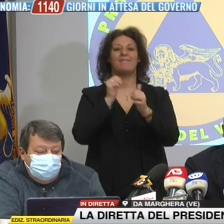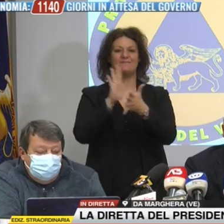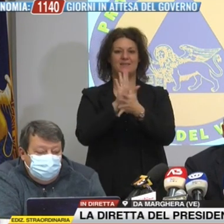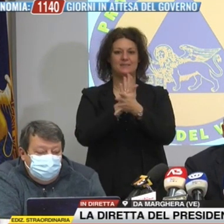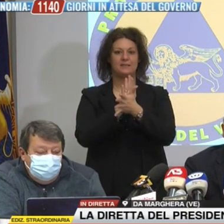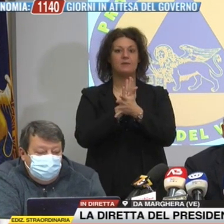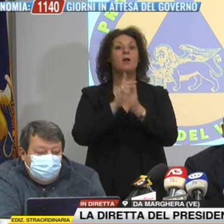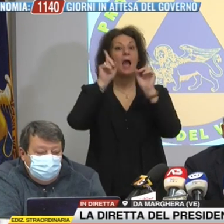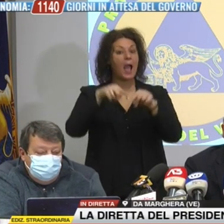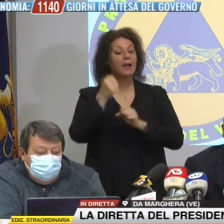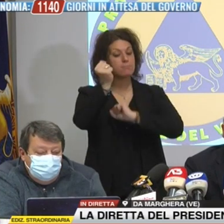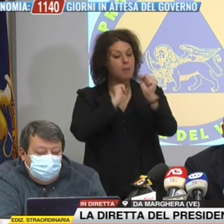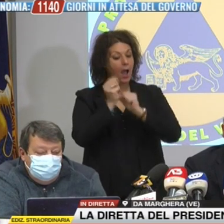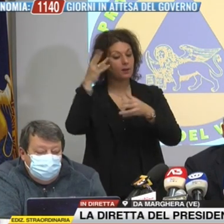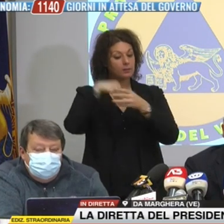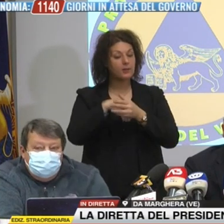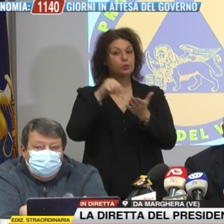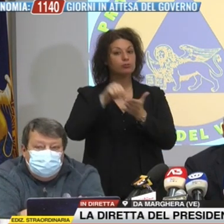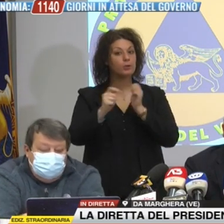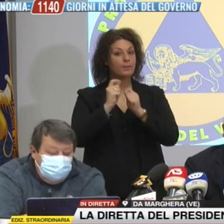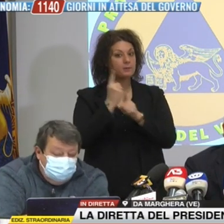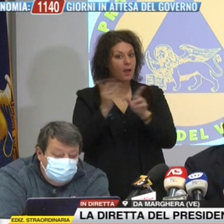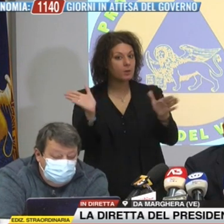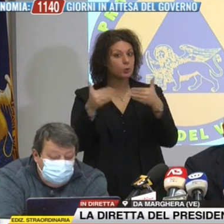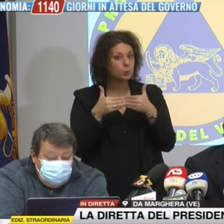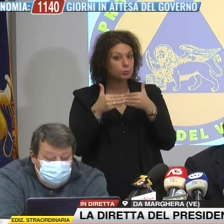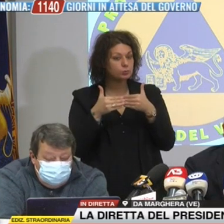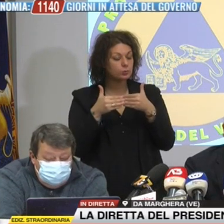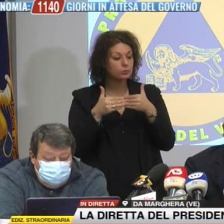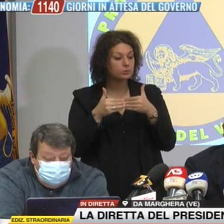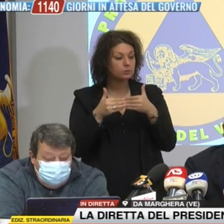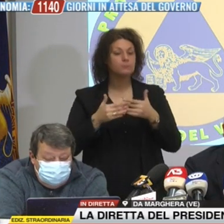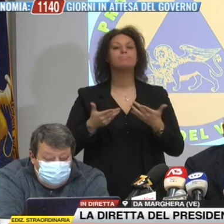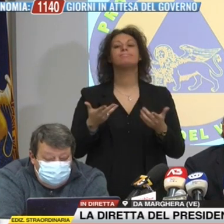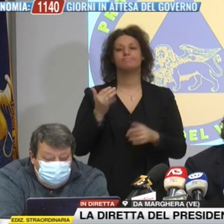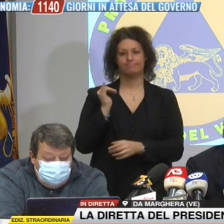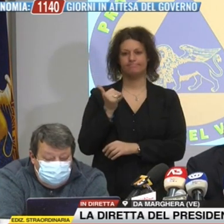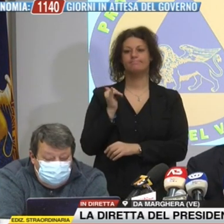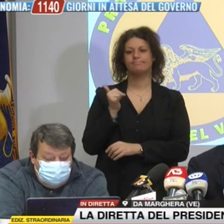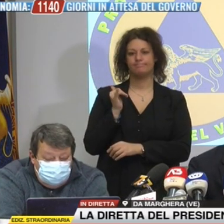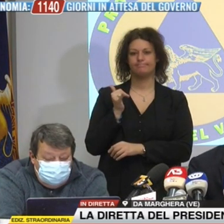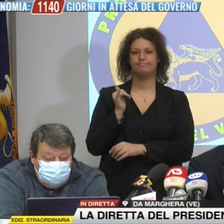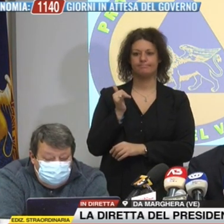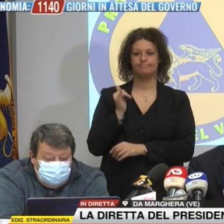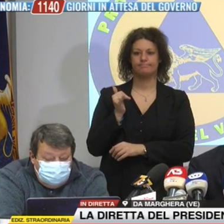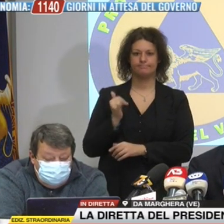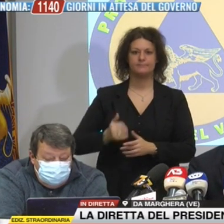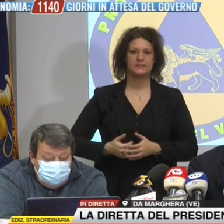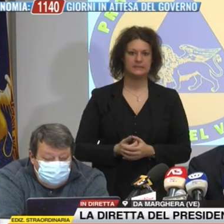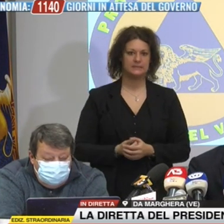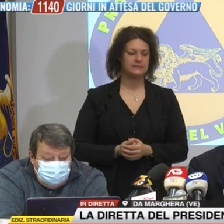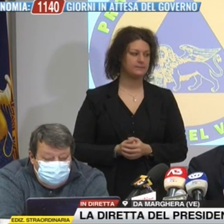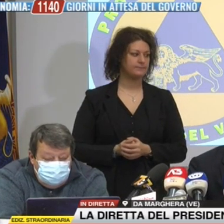commerciali? Eh sì. Se non c'è somministrazione di alimenti, giusto?